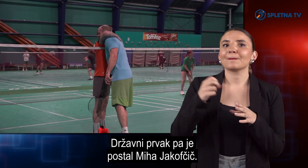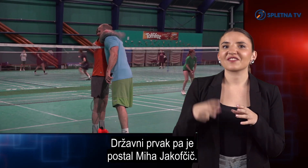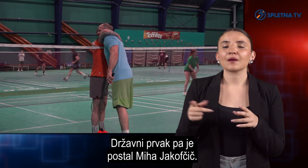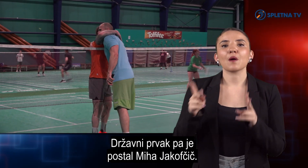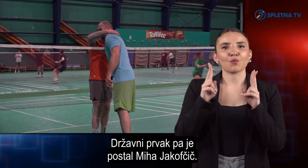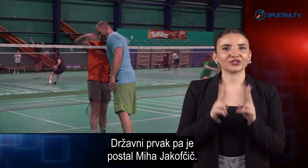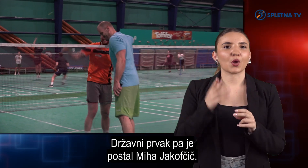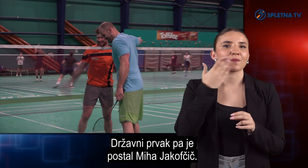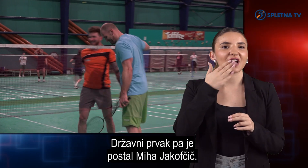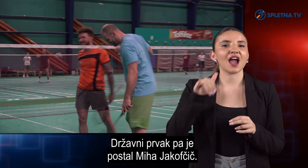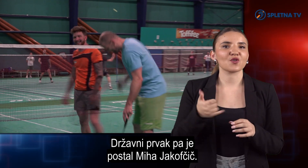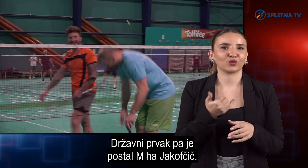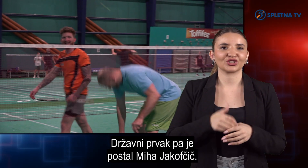postal Miha Jakovčič.